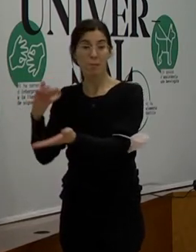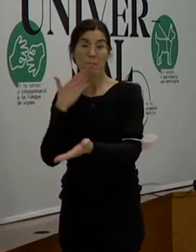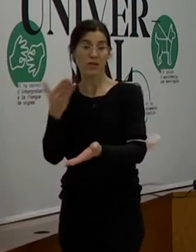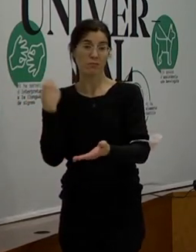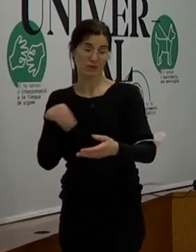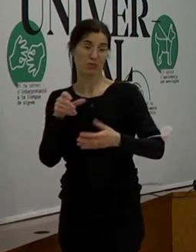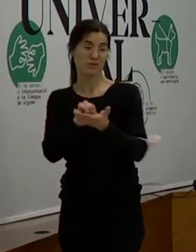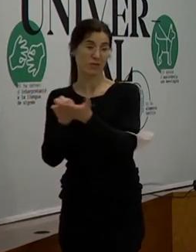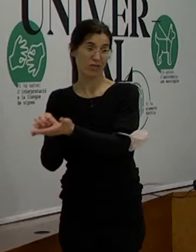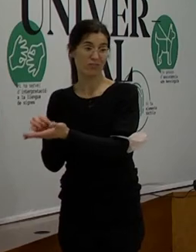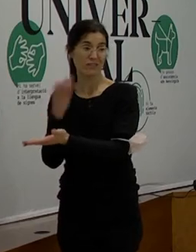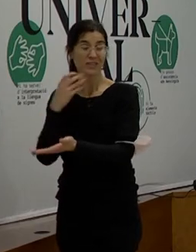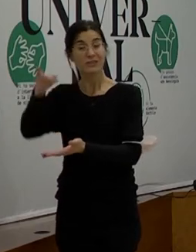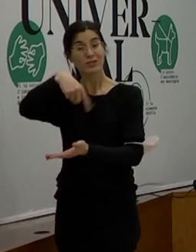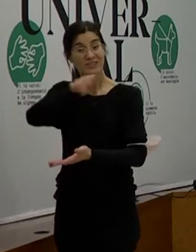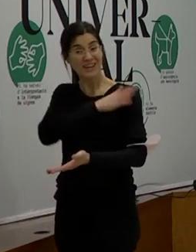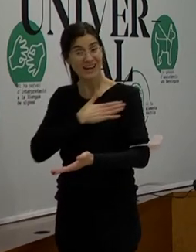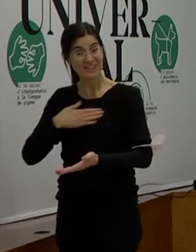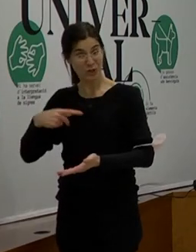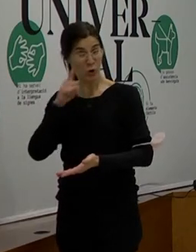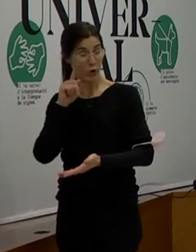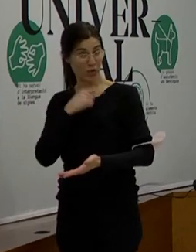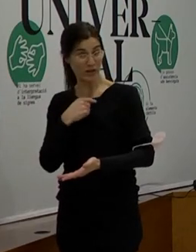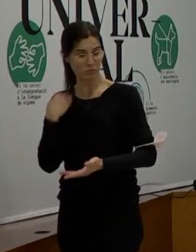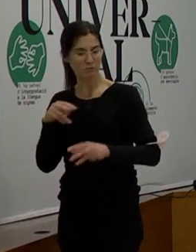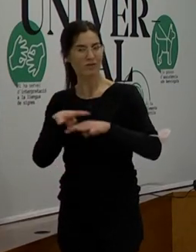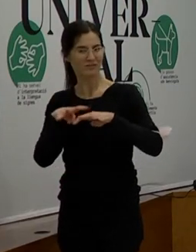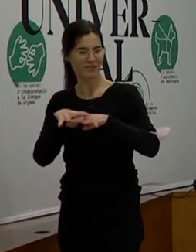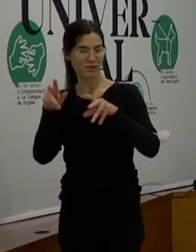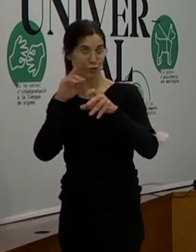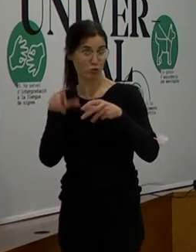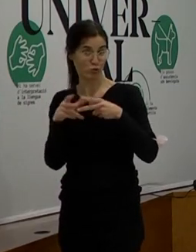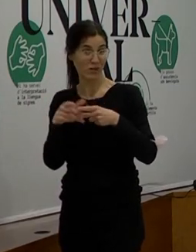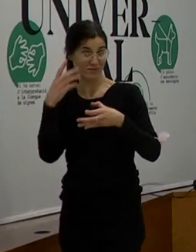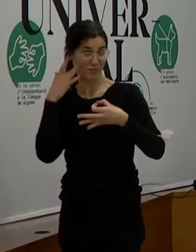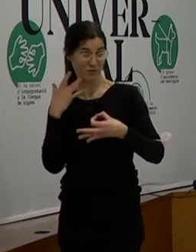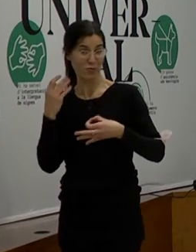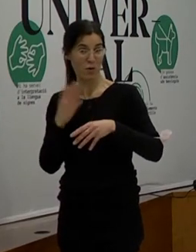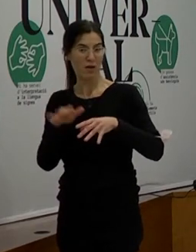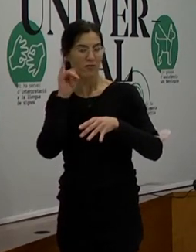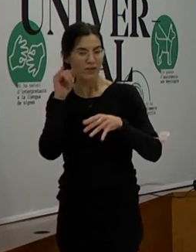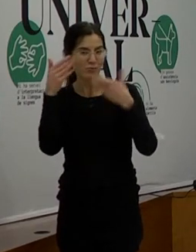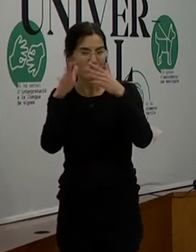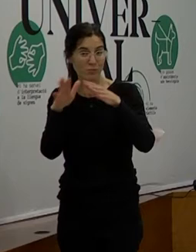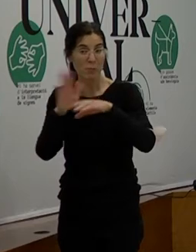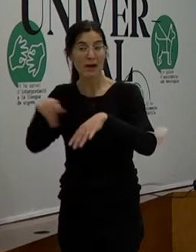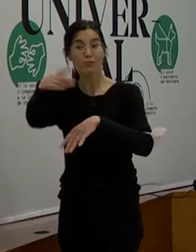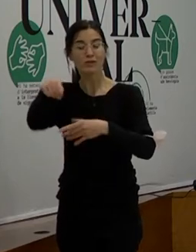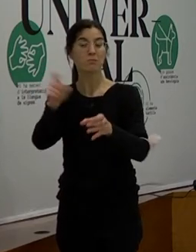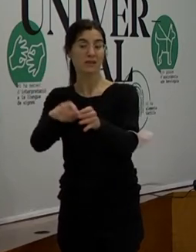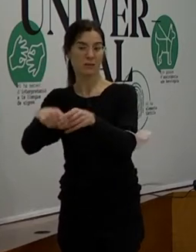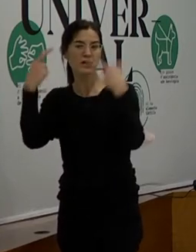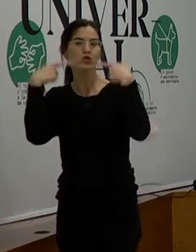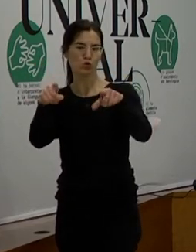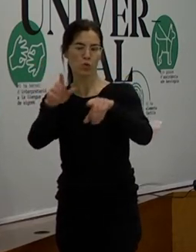servei. Si ens voleu conèixer, ens seguiu a la xarxa social, sisplau, per poder canviar, per poder participar amb nosaltres, per